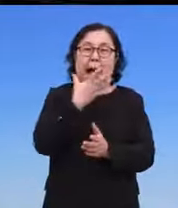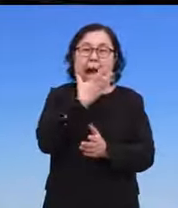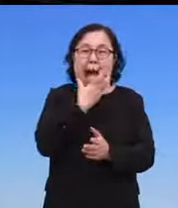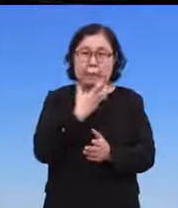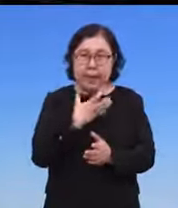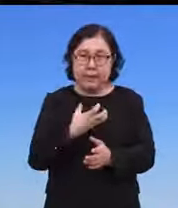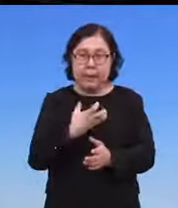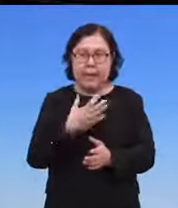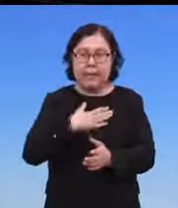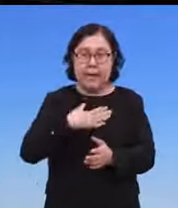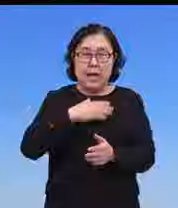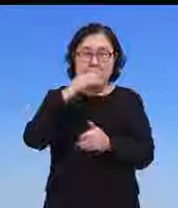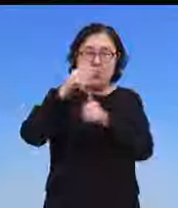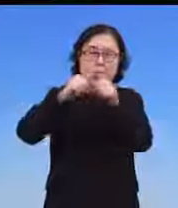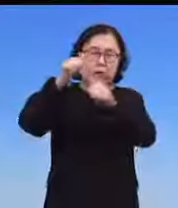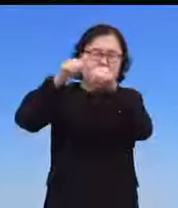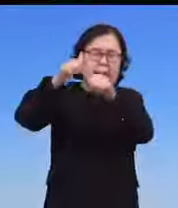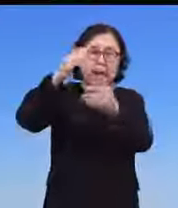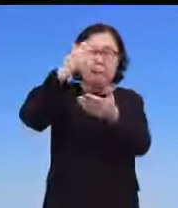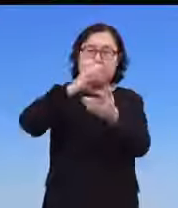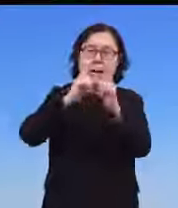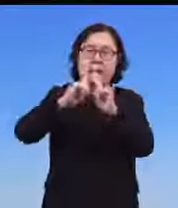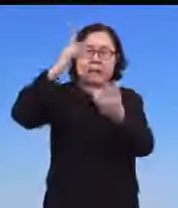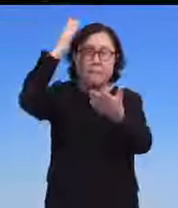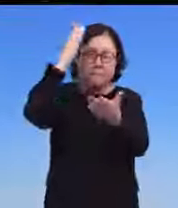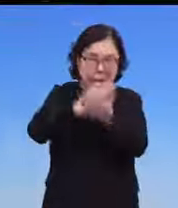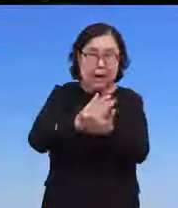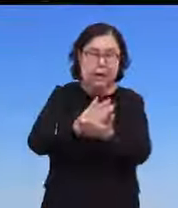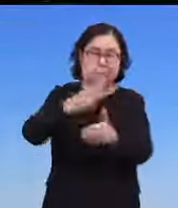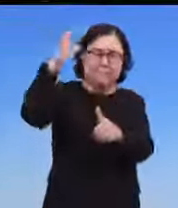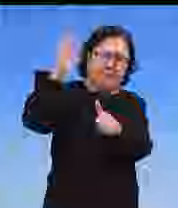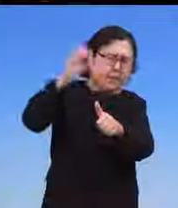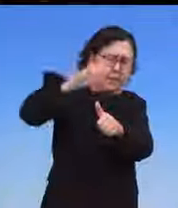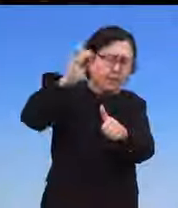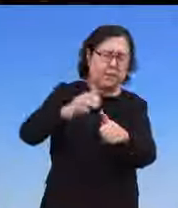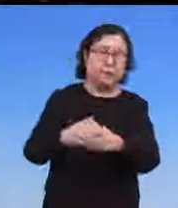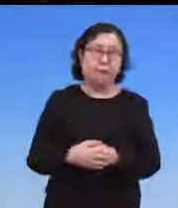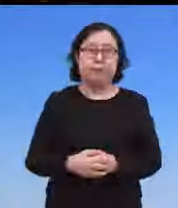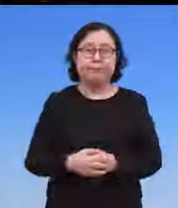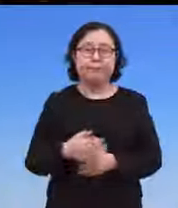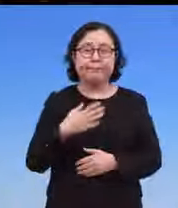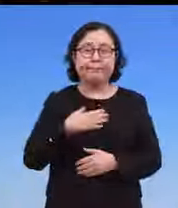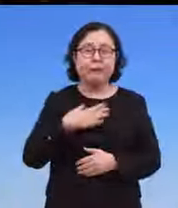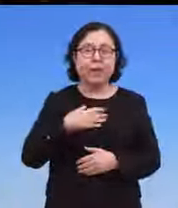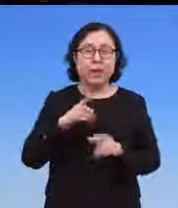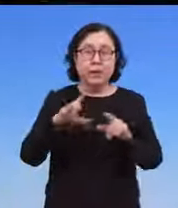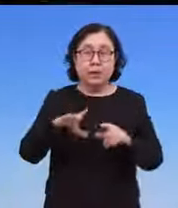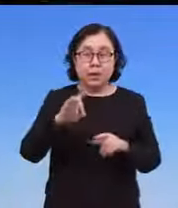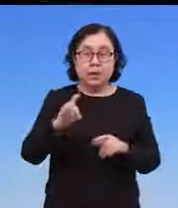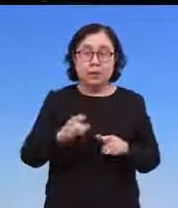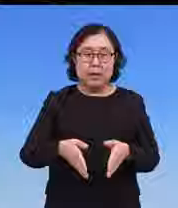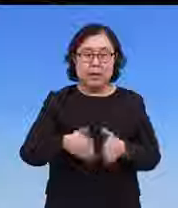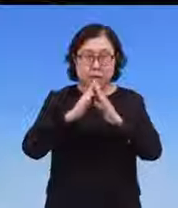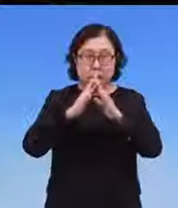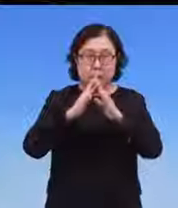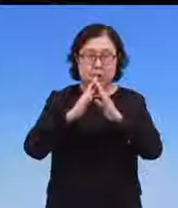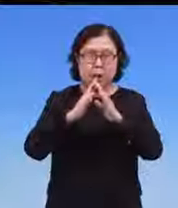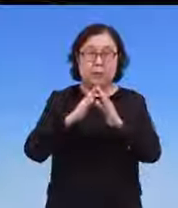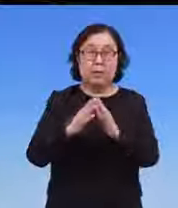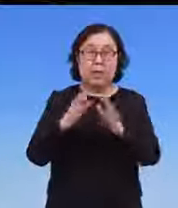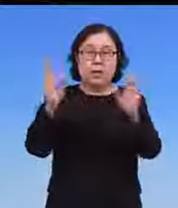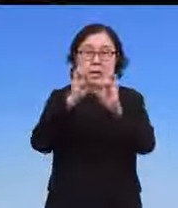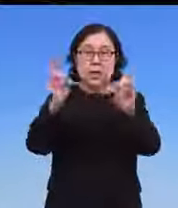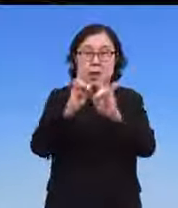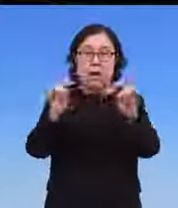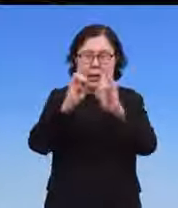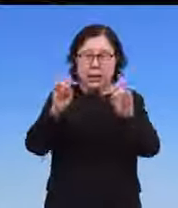와, 성경에서 이런 막 직격탄을 날리는 구절이 몇 안 됩니다. 저도 뭐 40대 초반에 개척해가지고 혈기왕성할 때는